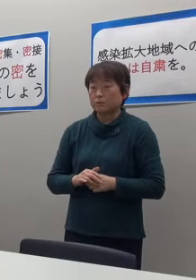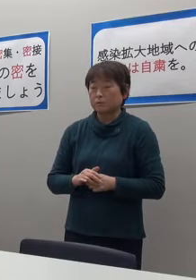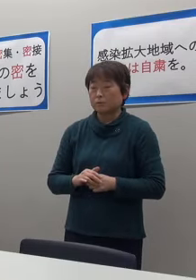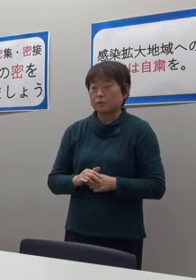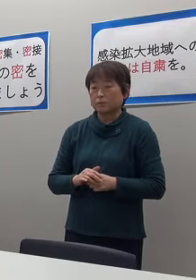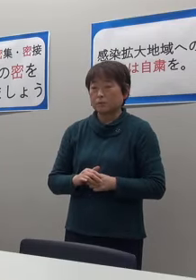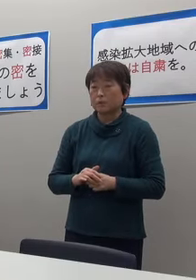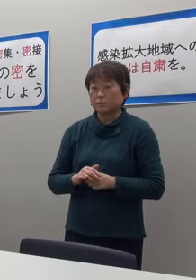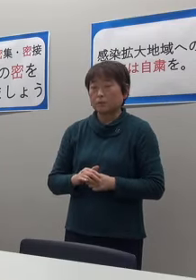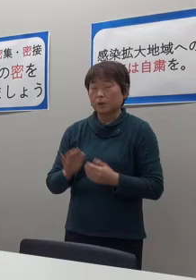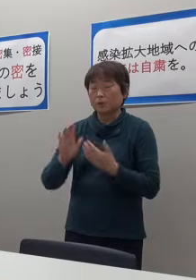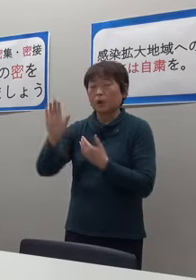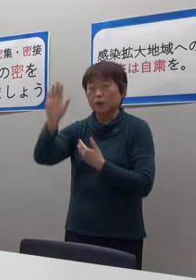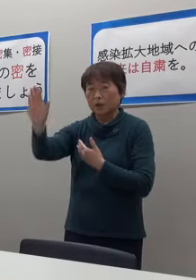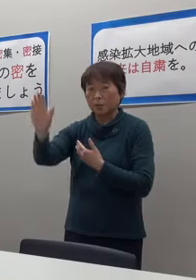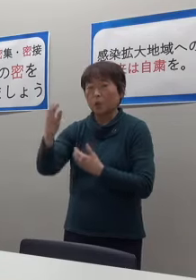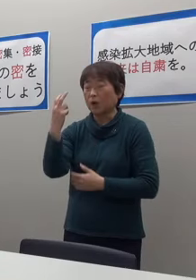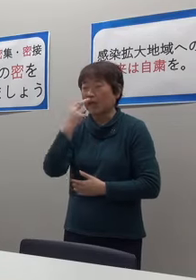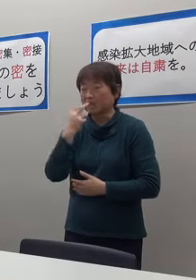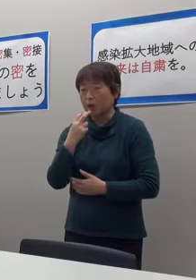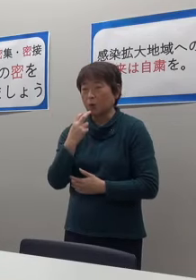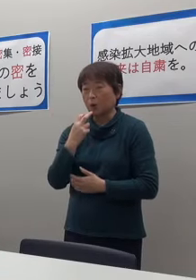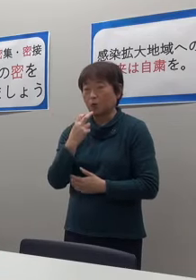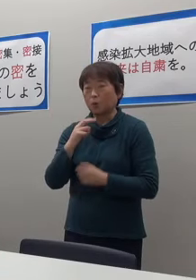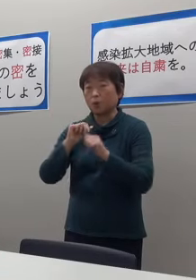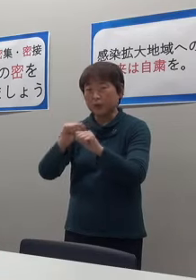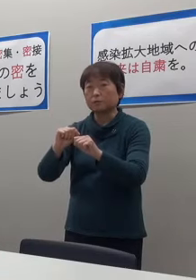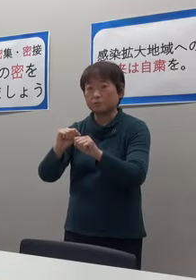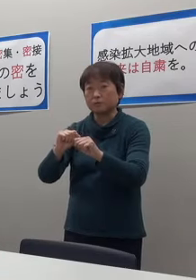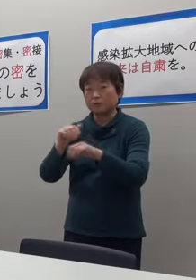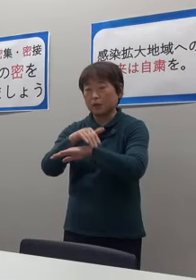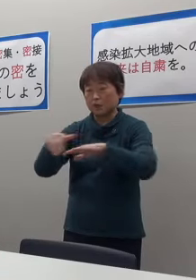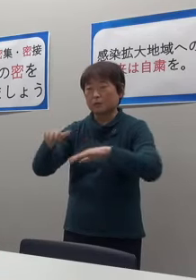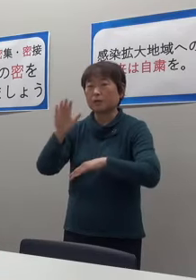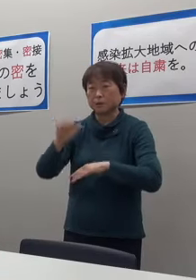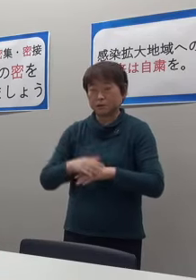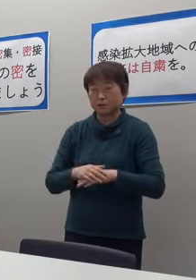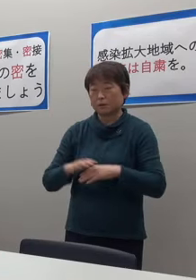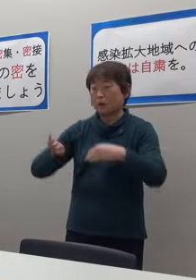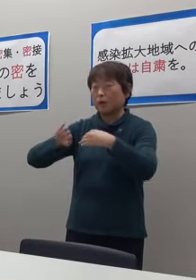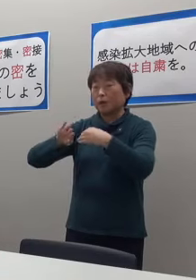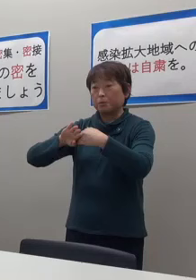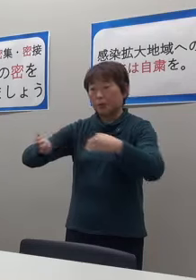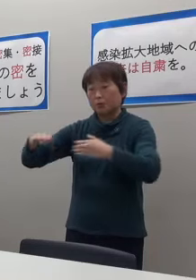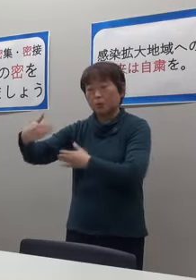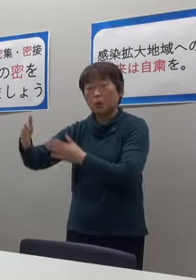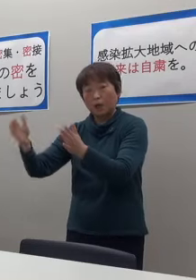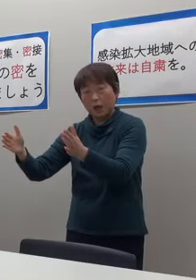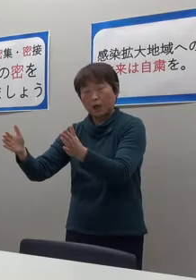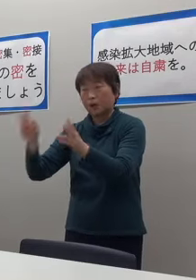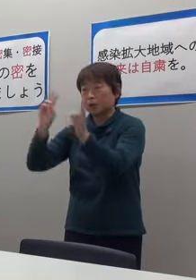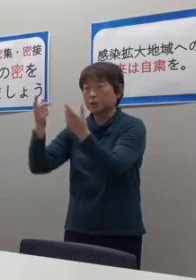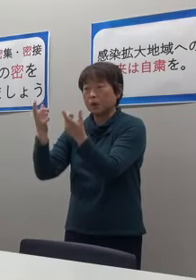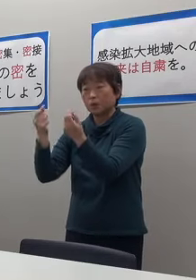査をする方向で今検討しております。あとその他のフロア、あフロアっていうかあの、作業いろんな、